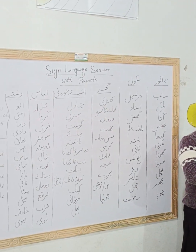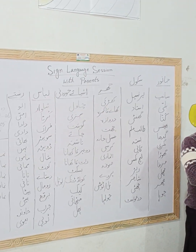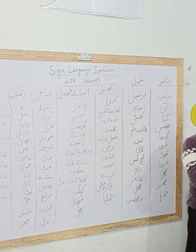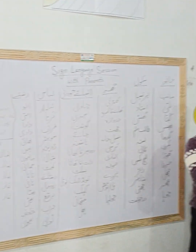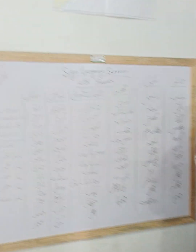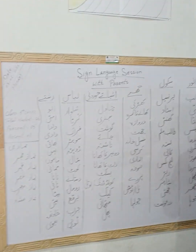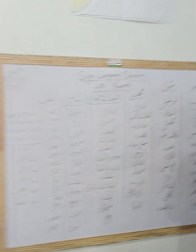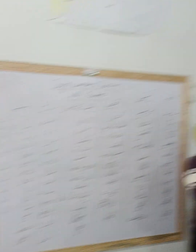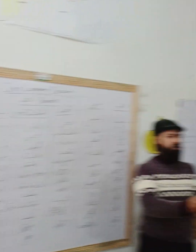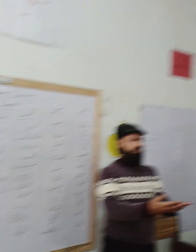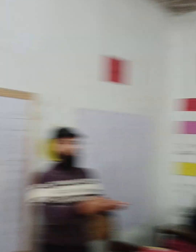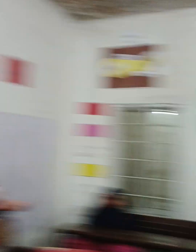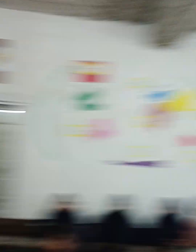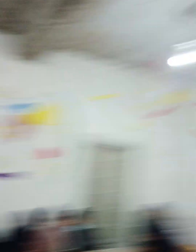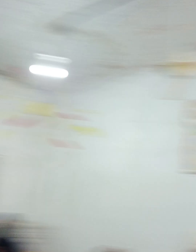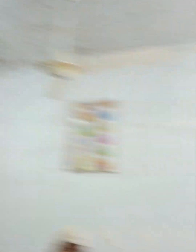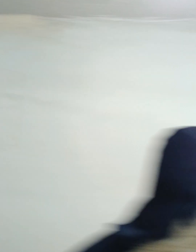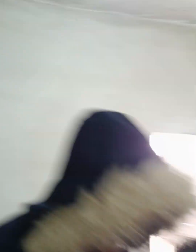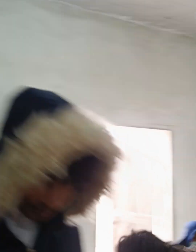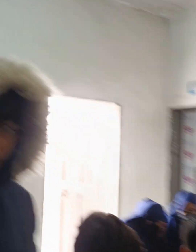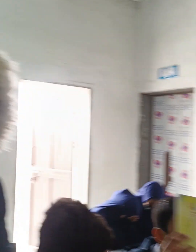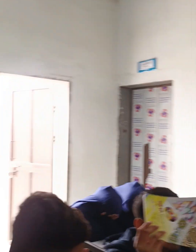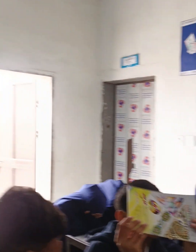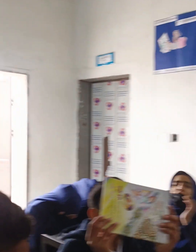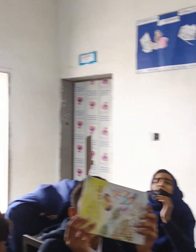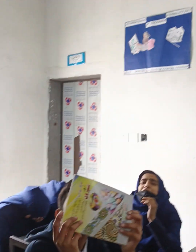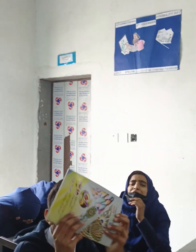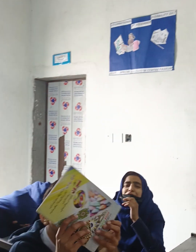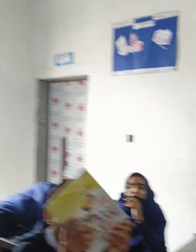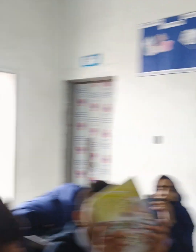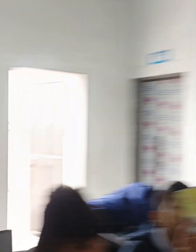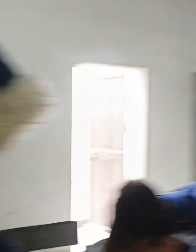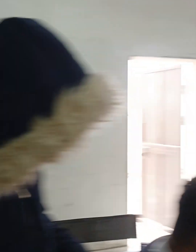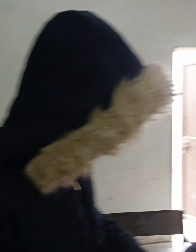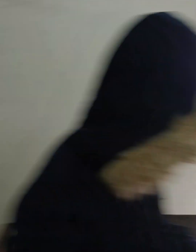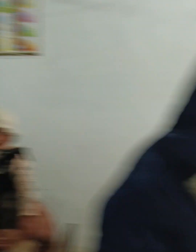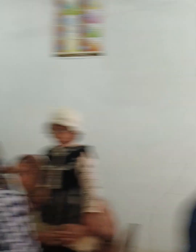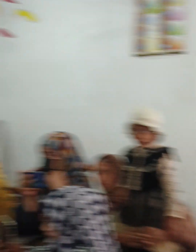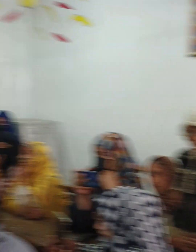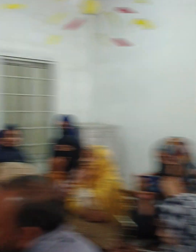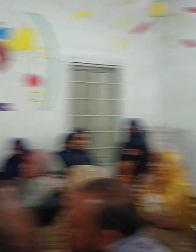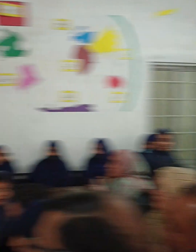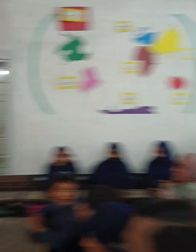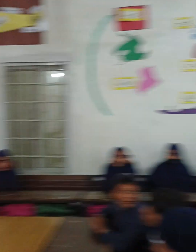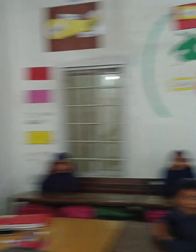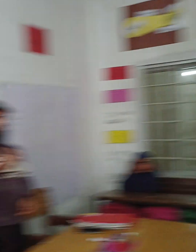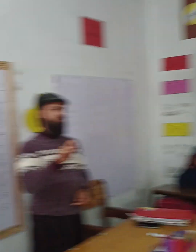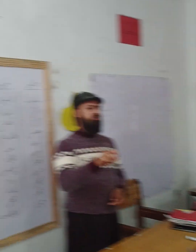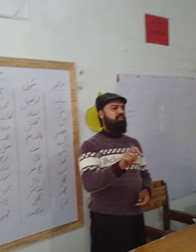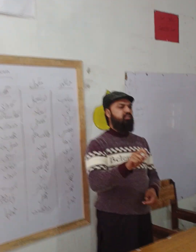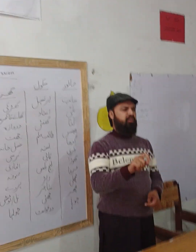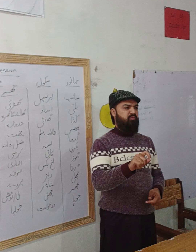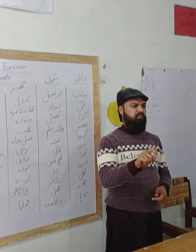करके अगर बीमारी की करनी है तो साथ में दरख्वास्त का इशारा दे देना, अगर जरूरी काम किया है तो जरूरी और ये साथ काम,